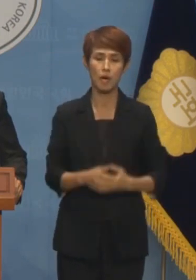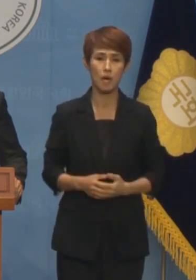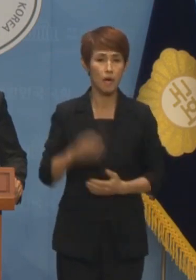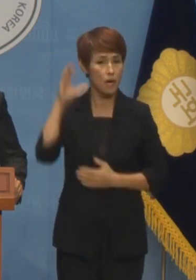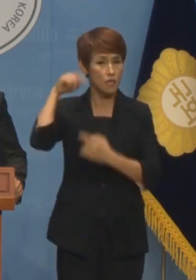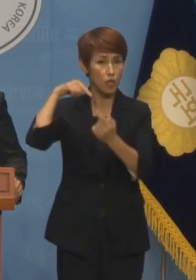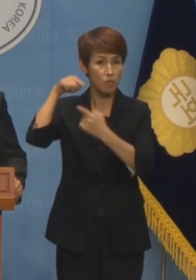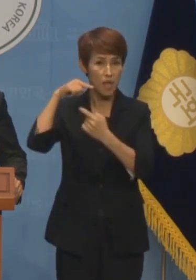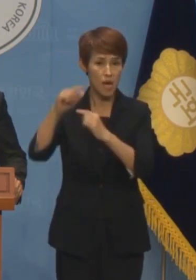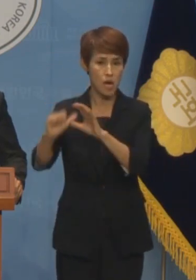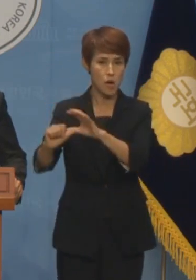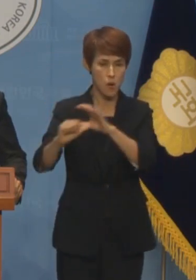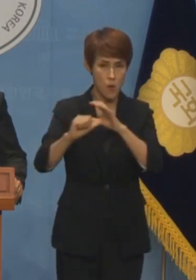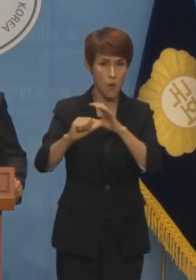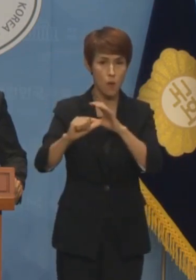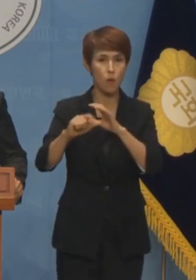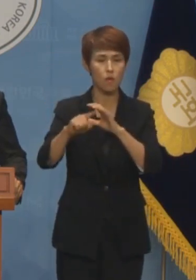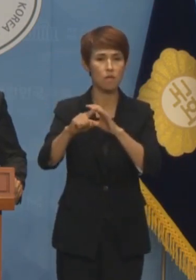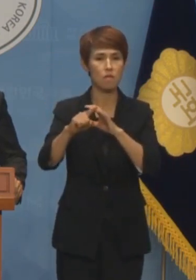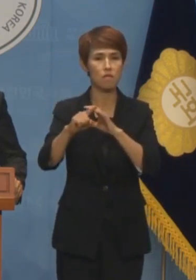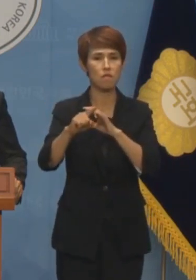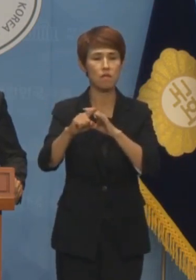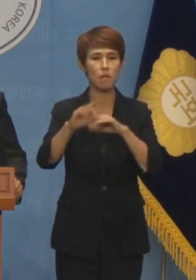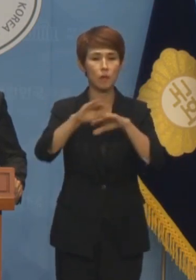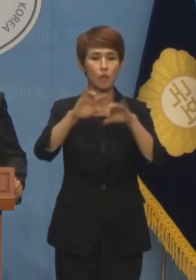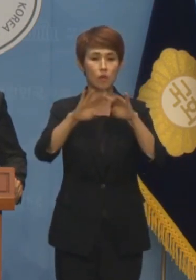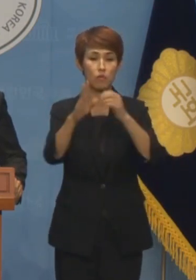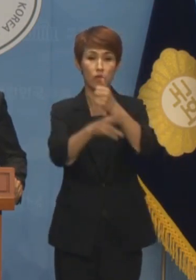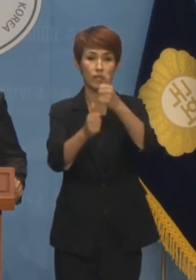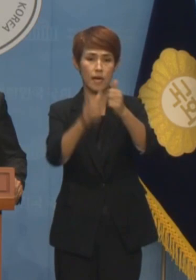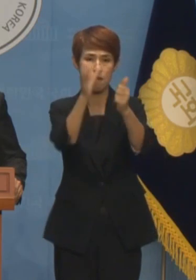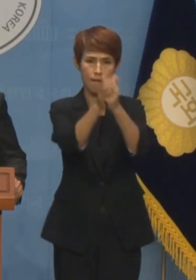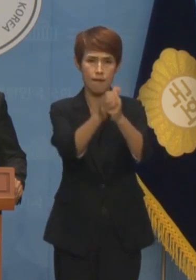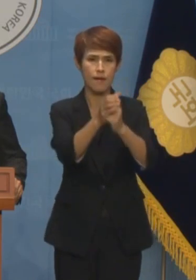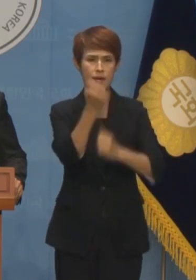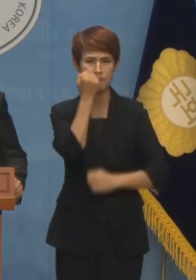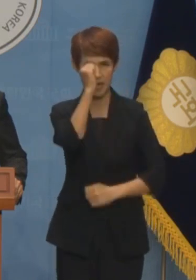만들고 임명을 강행할 것이 불을 보듯 뻔합니다.